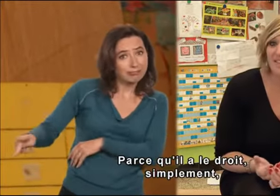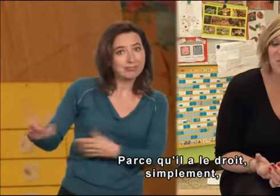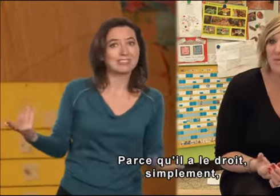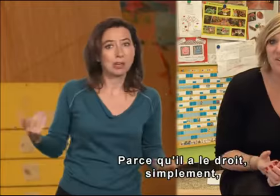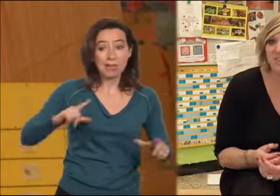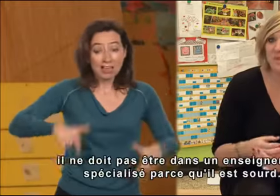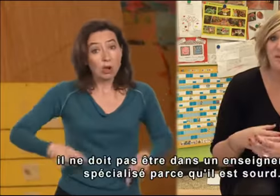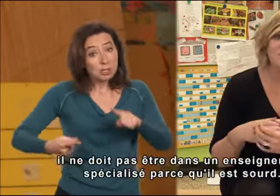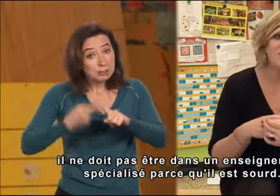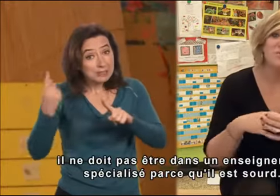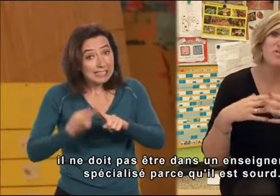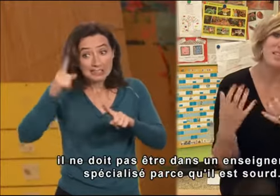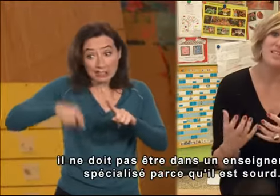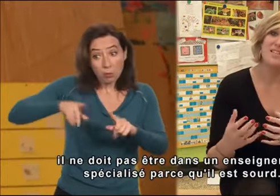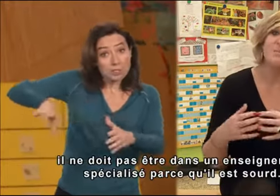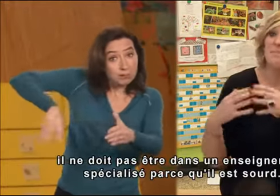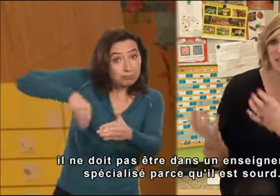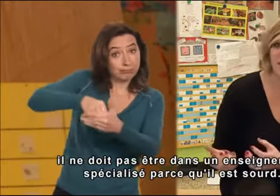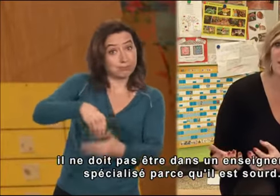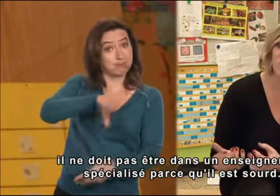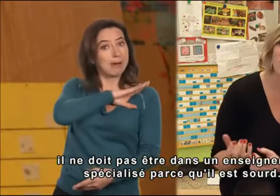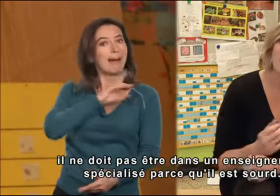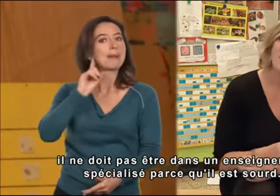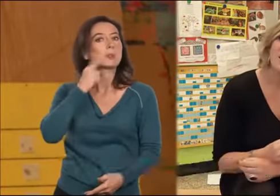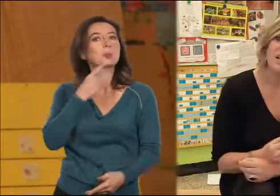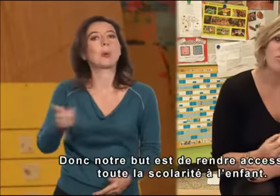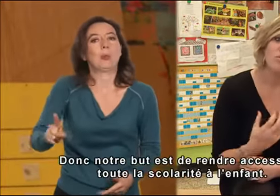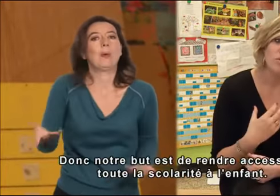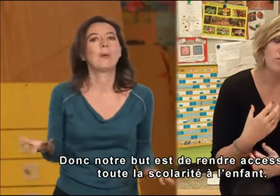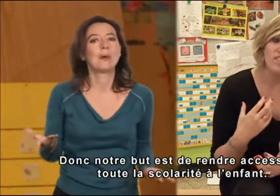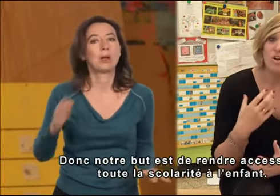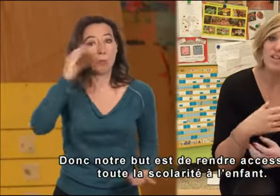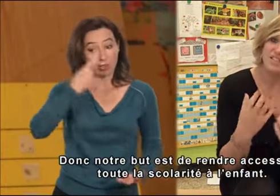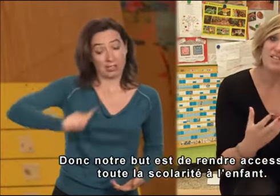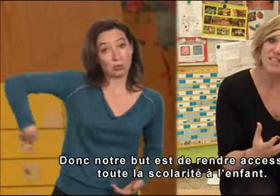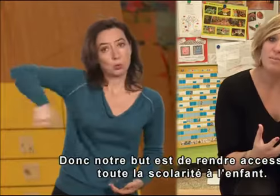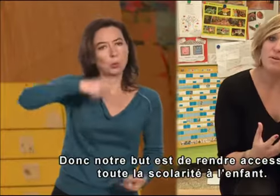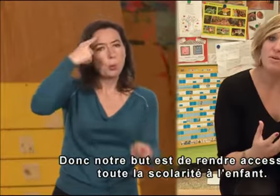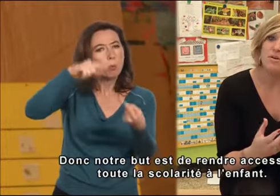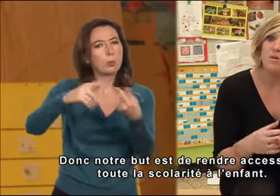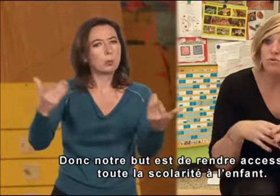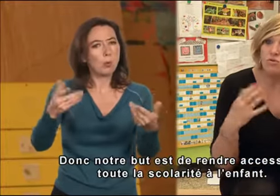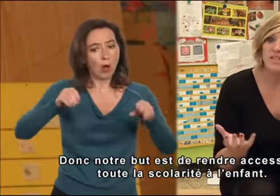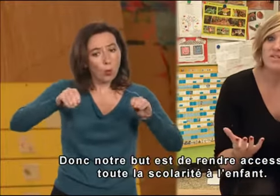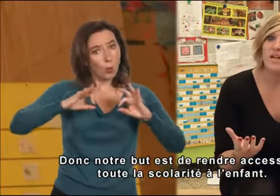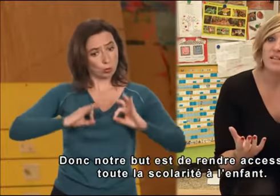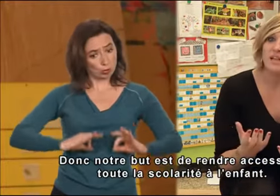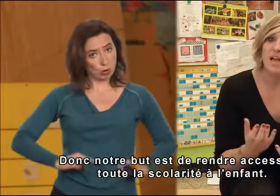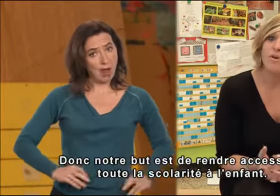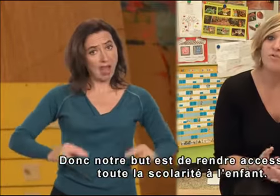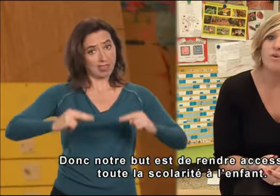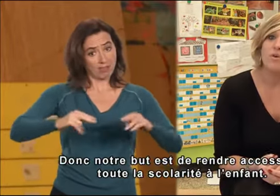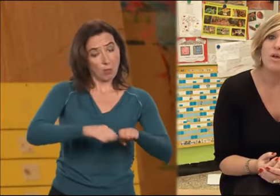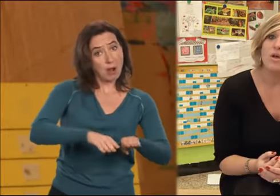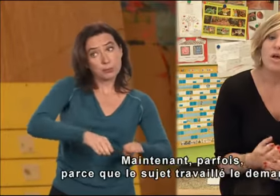droit, simplement. Il ne doit pas être dans l'enseignement spécialisé parce qu'il est sourd. Et donc, notre but, c'est de rendre accessible toute la scolarité